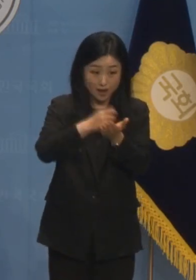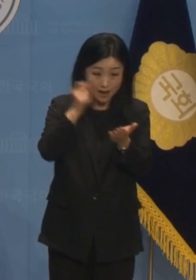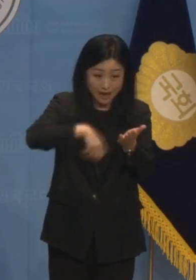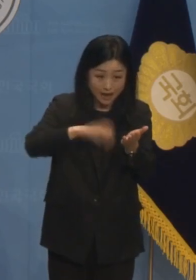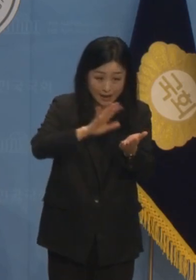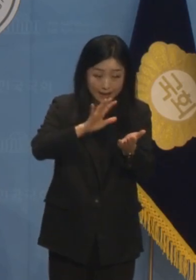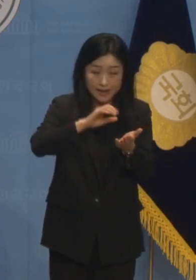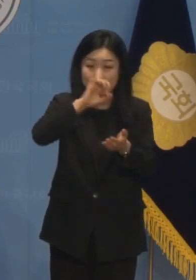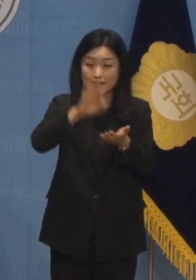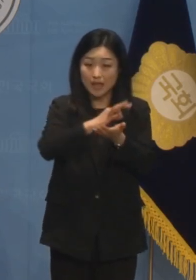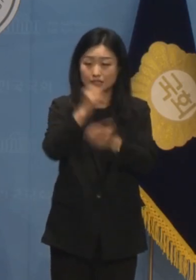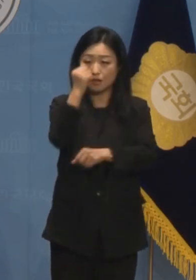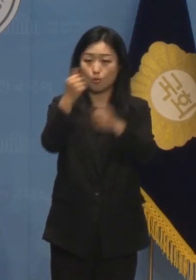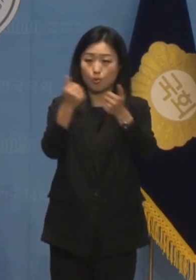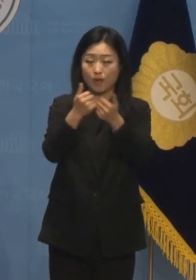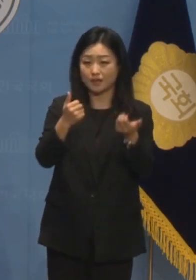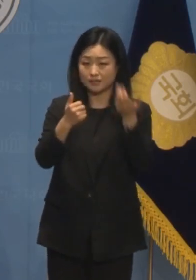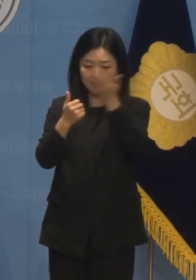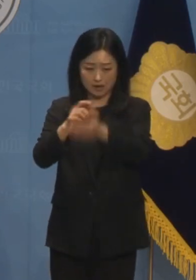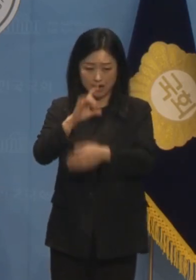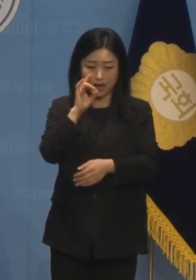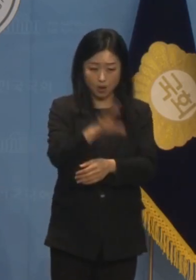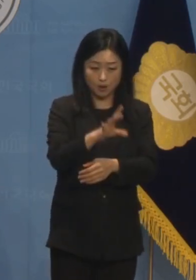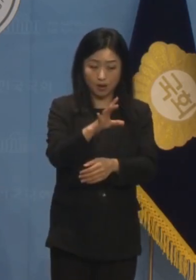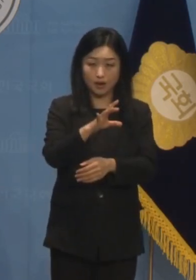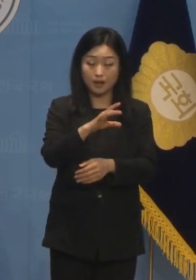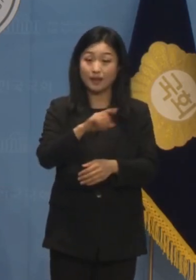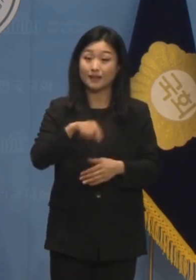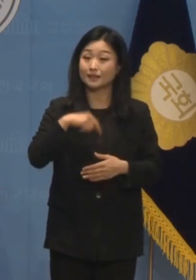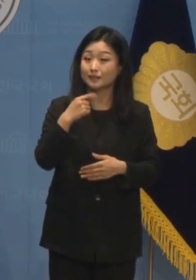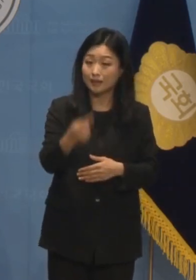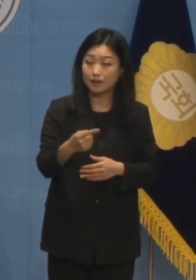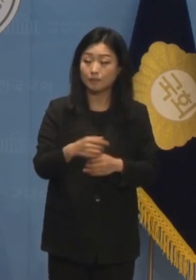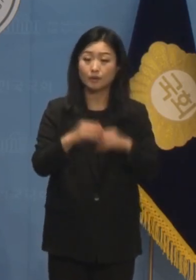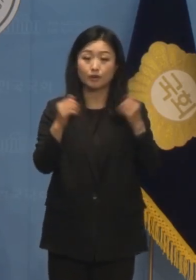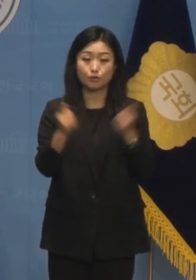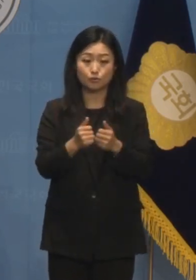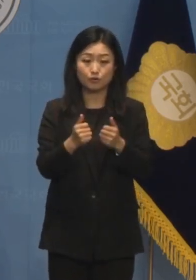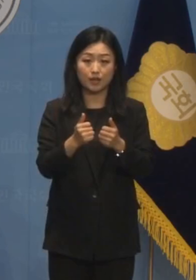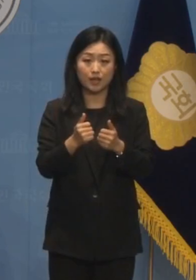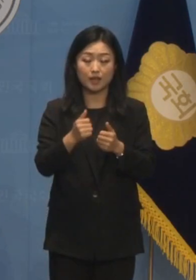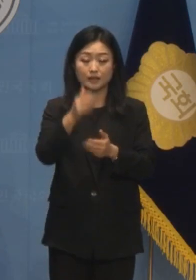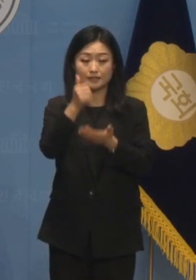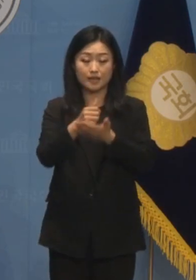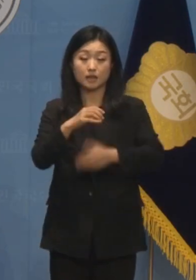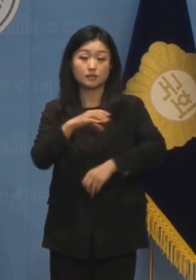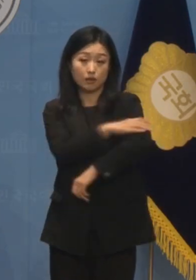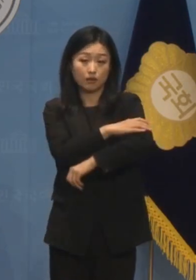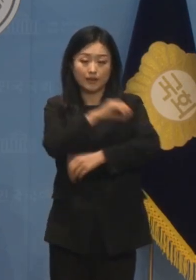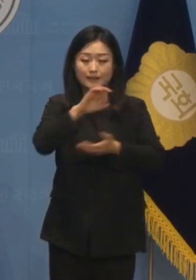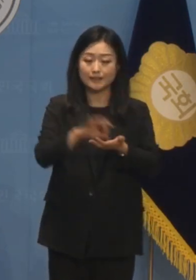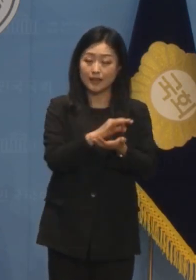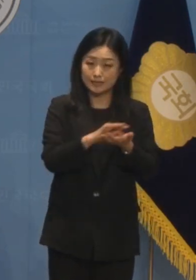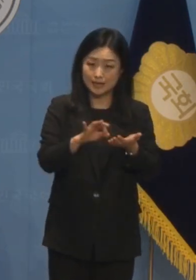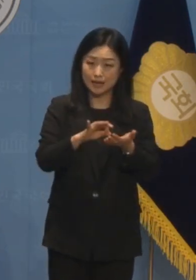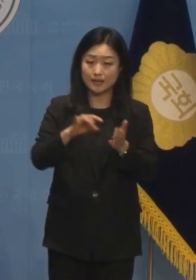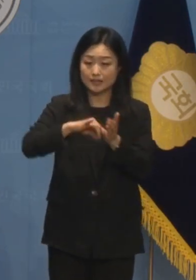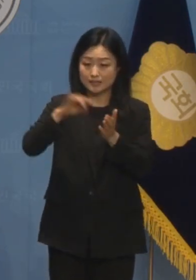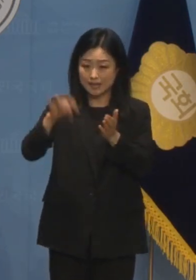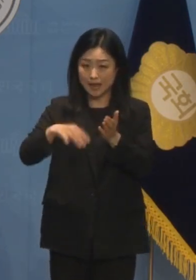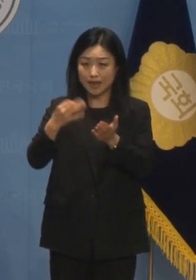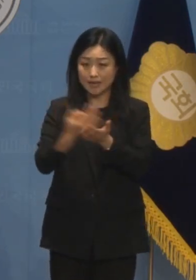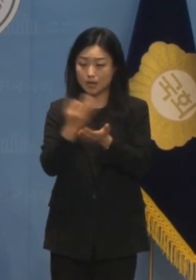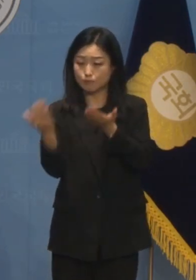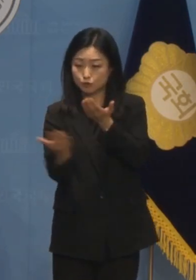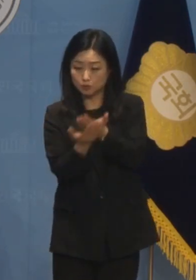예산을 본내 이에 상정할 수 없도록 막는 것으로도 모자라 국회의장 직권으로 예산과 세입 부수 법안을